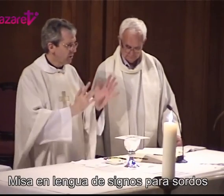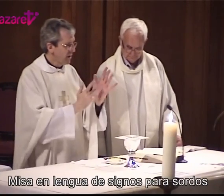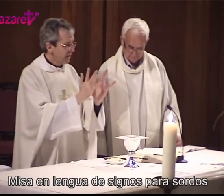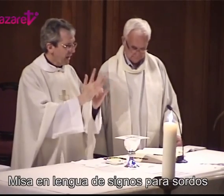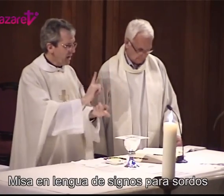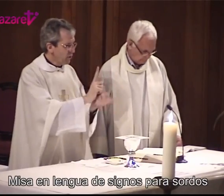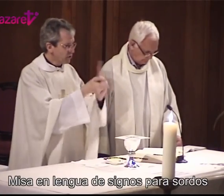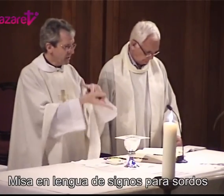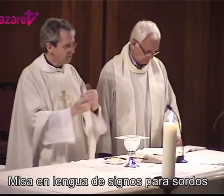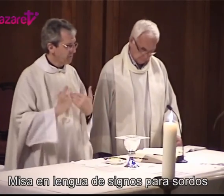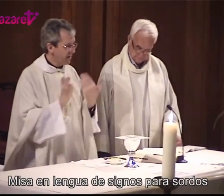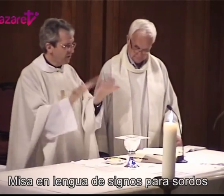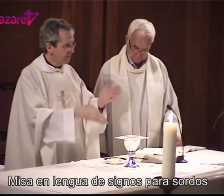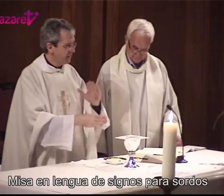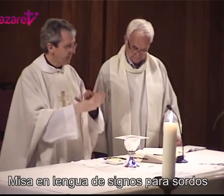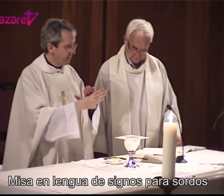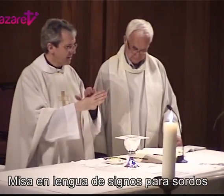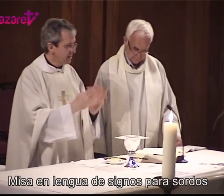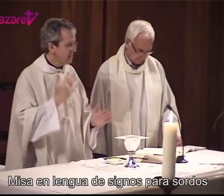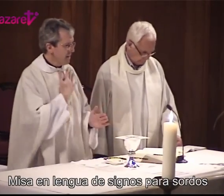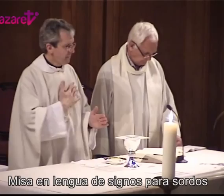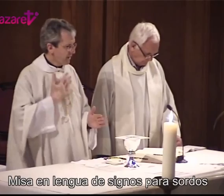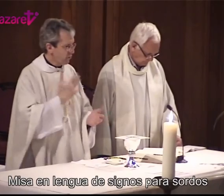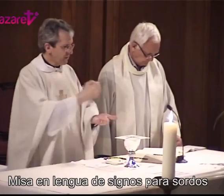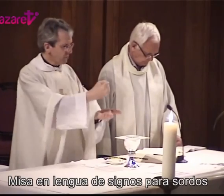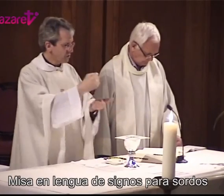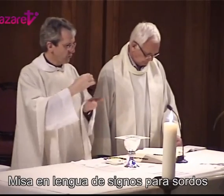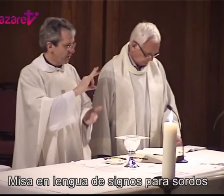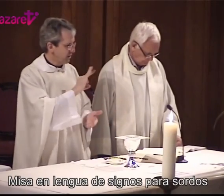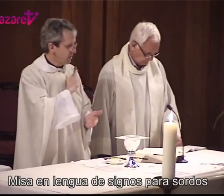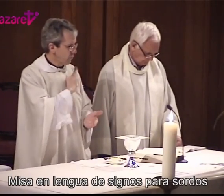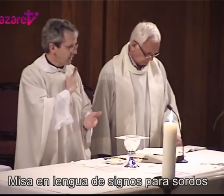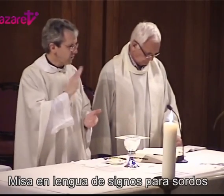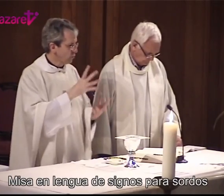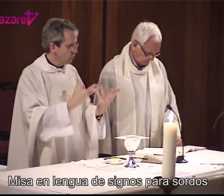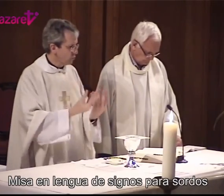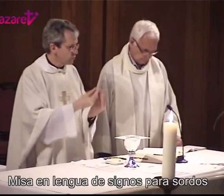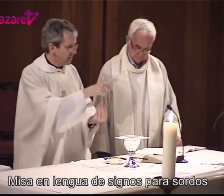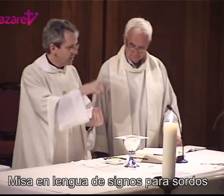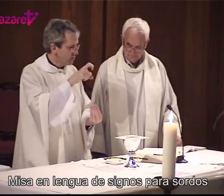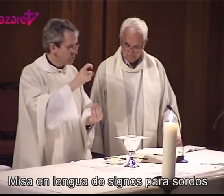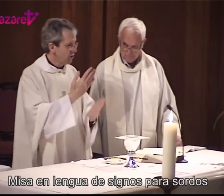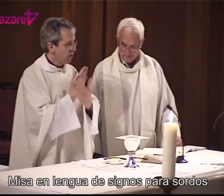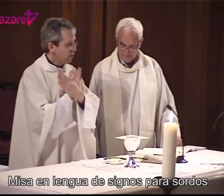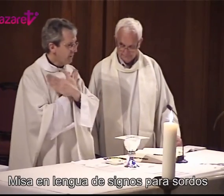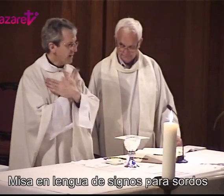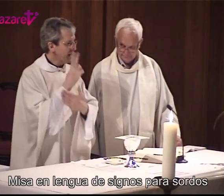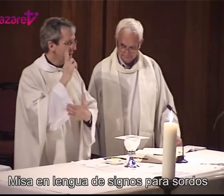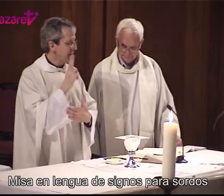Que Él nos transforme en ofrenda permanente para que gocemos de tu heredad junto con tus elegidos, con María, la